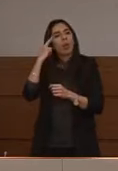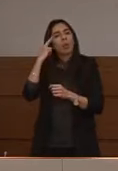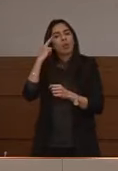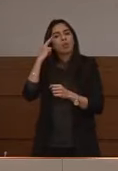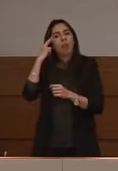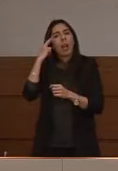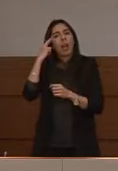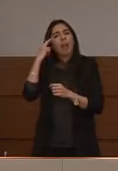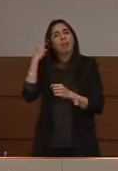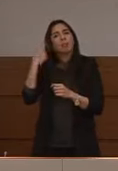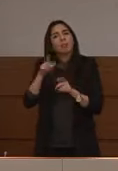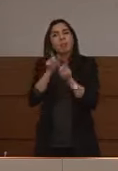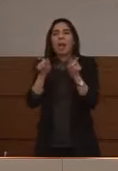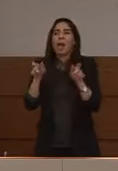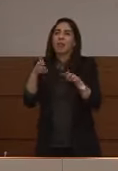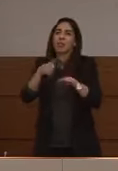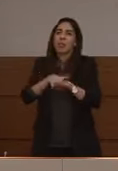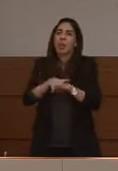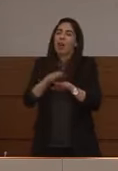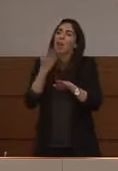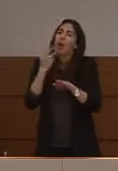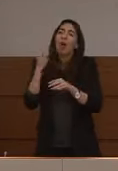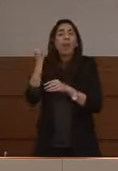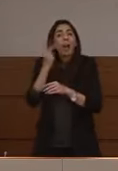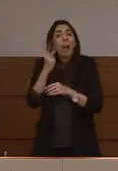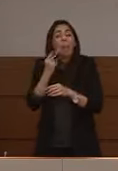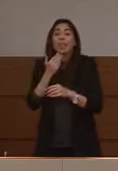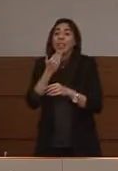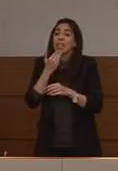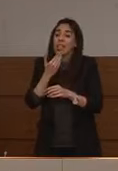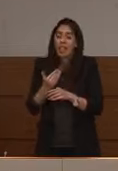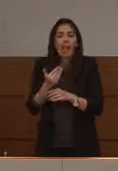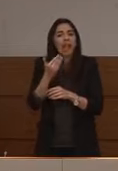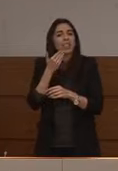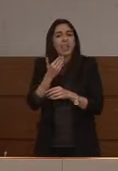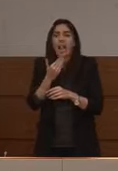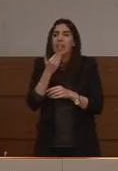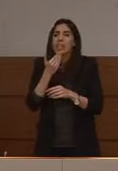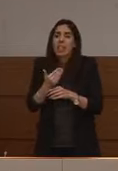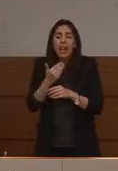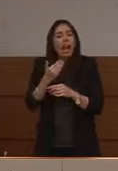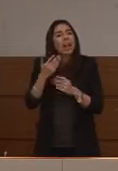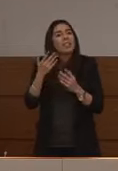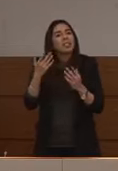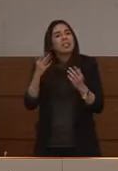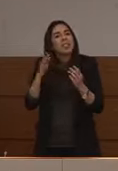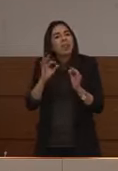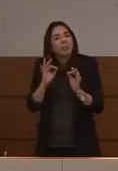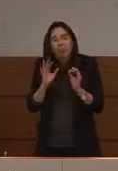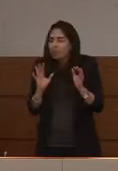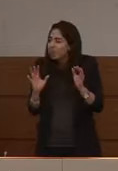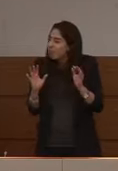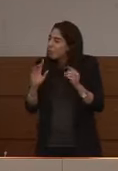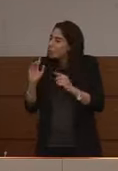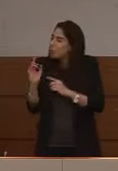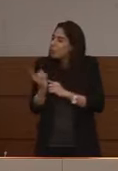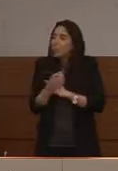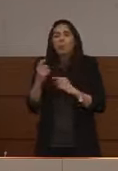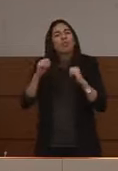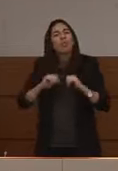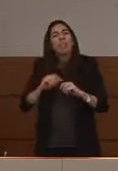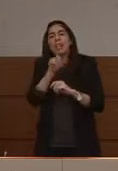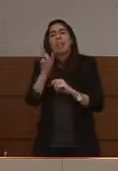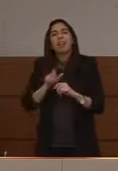più sentito ringraziamento davvero a nome di tutto il paese per quanto è stato